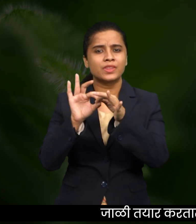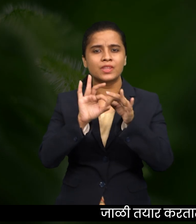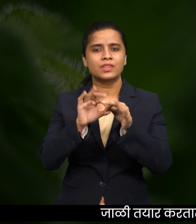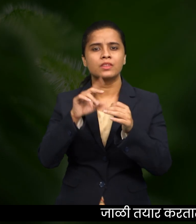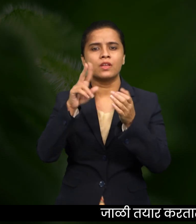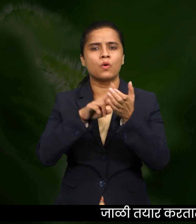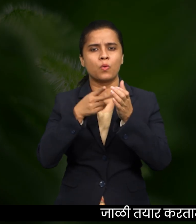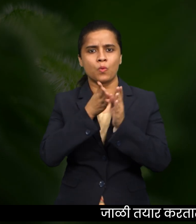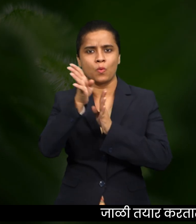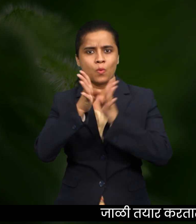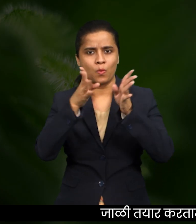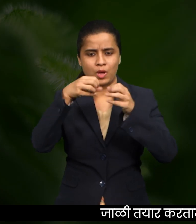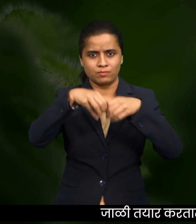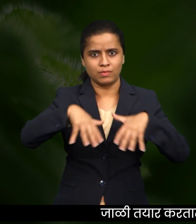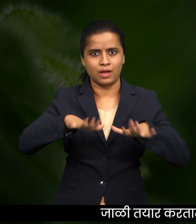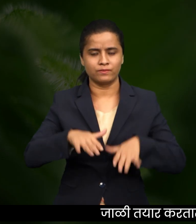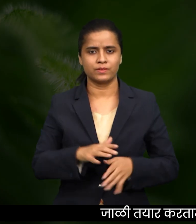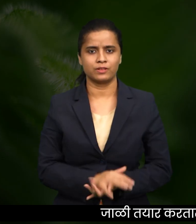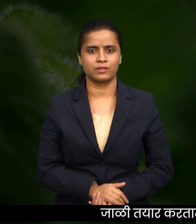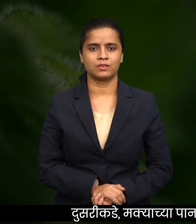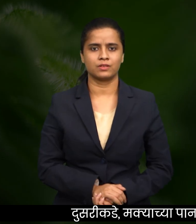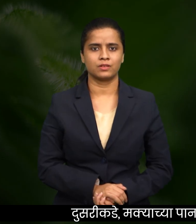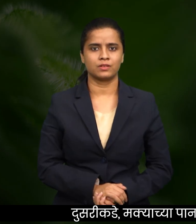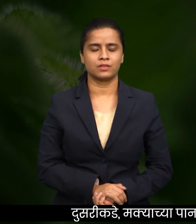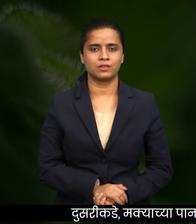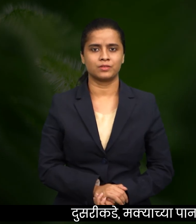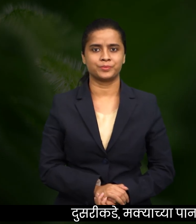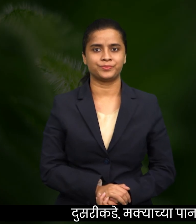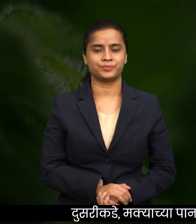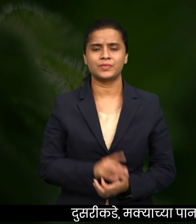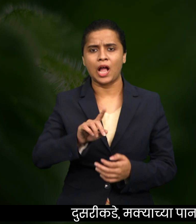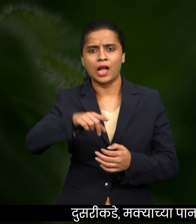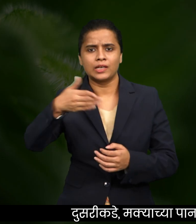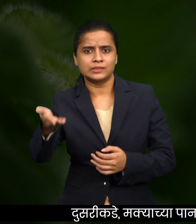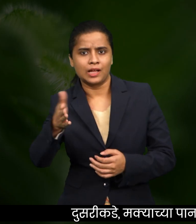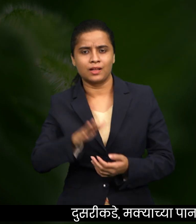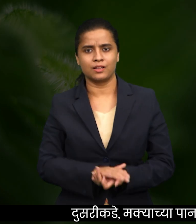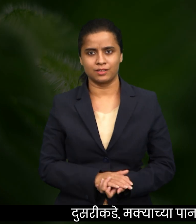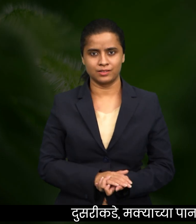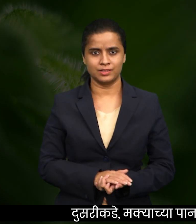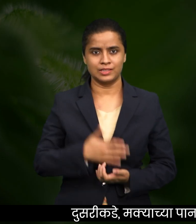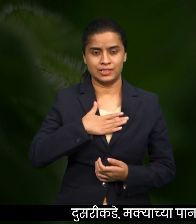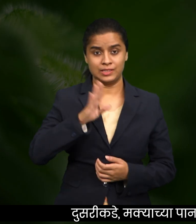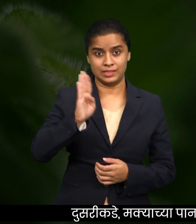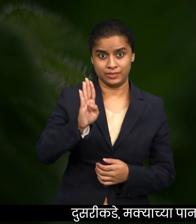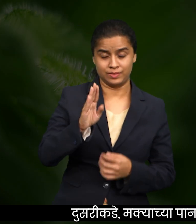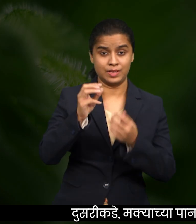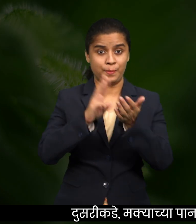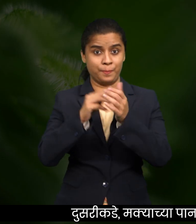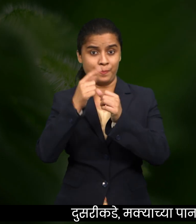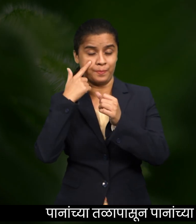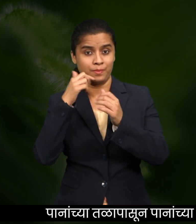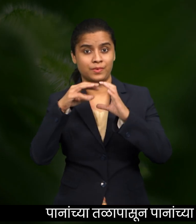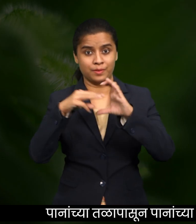जे जाळीदार शिरा दर्शवते. दुसरीकडे मक्याच्या पानांमध्ये सर्व शिरा समांतर